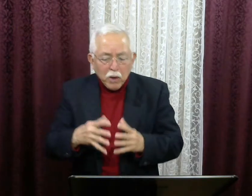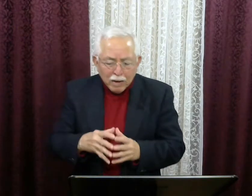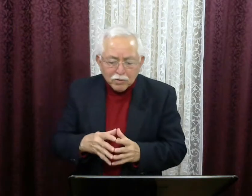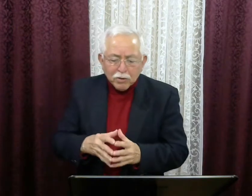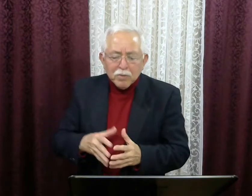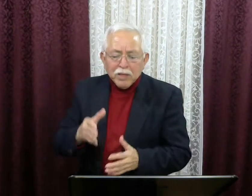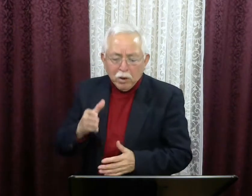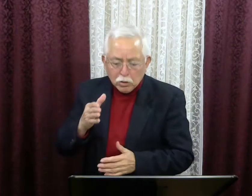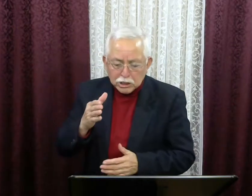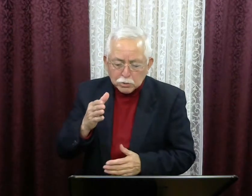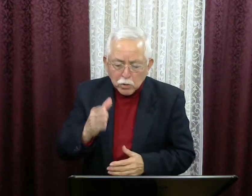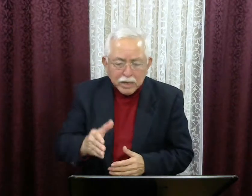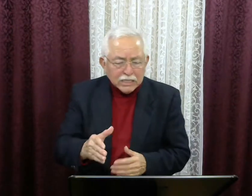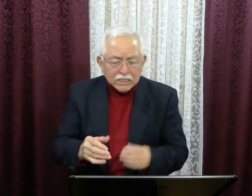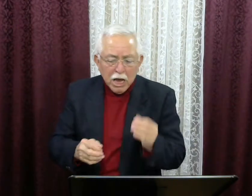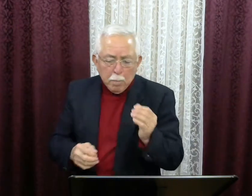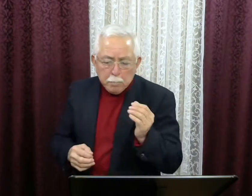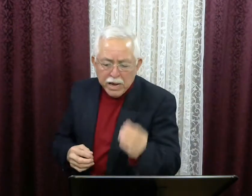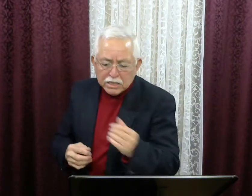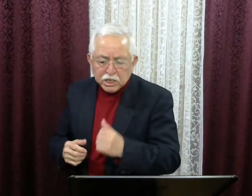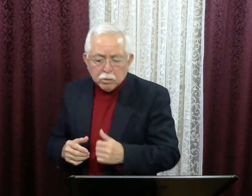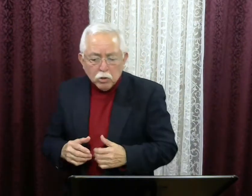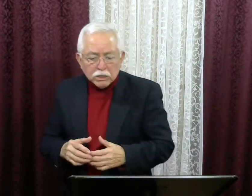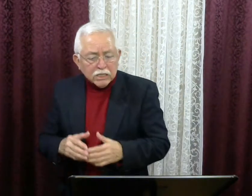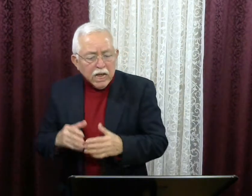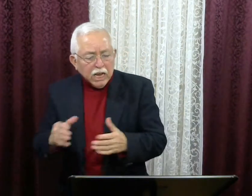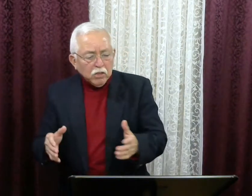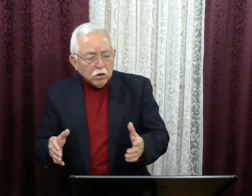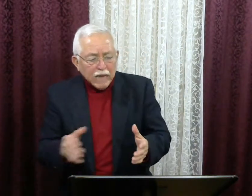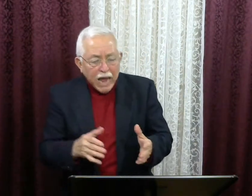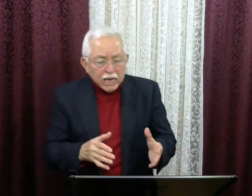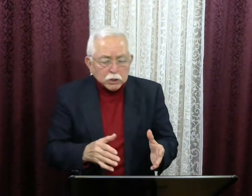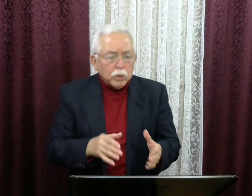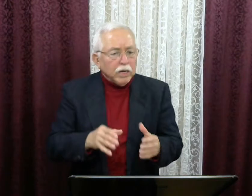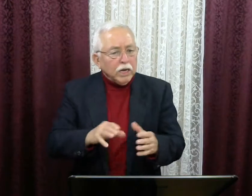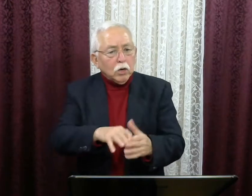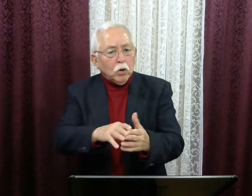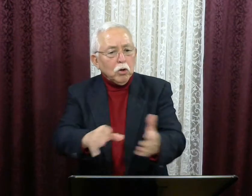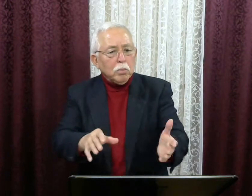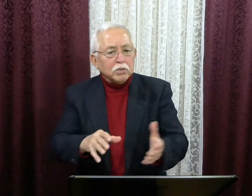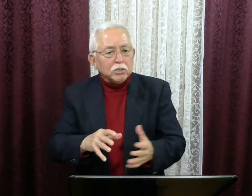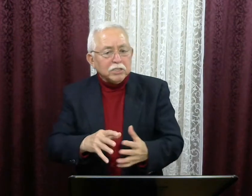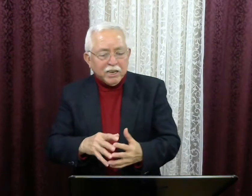hablo de cosas bonitas, bellas y hermosas que Dios ha hecho, incluyo a mis dos hijas,